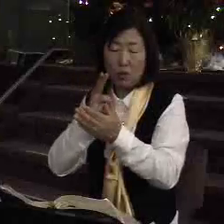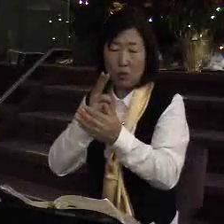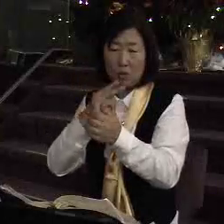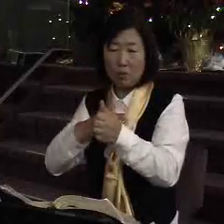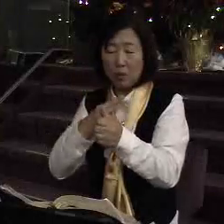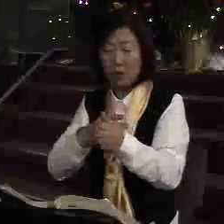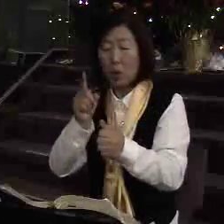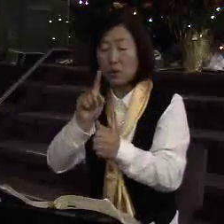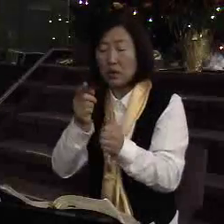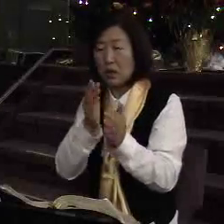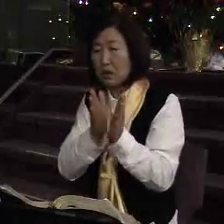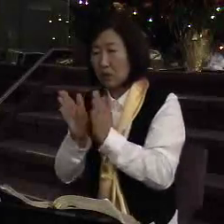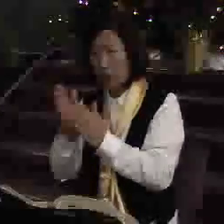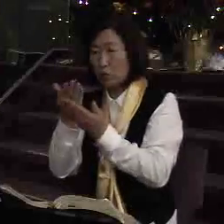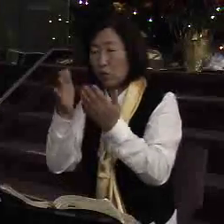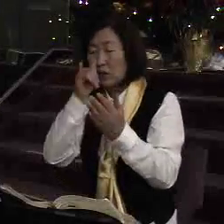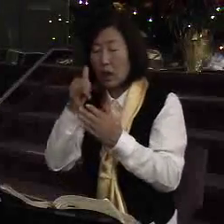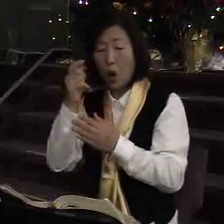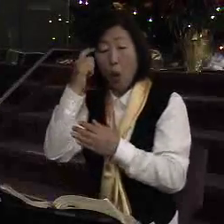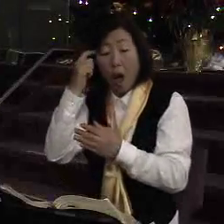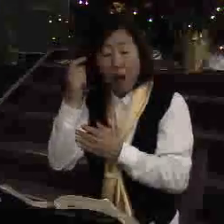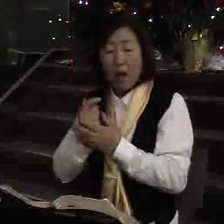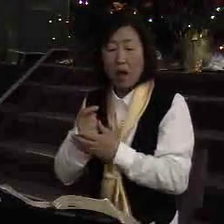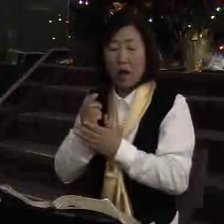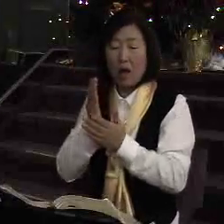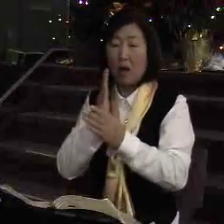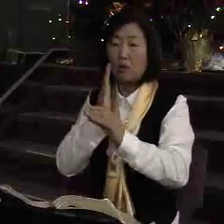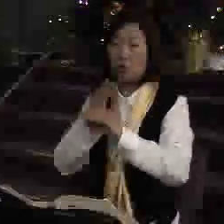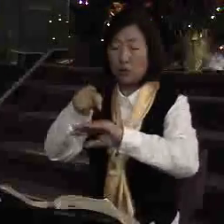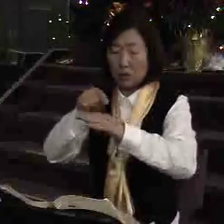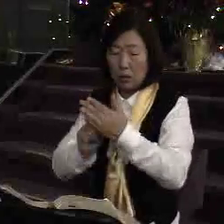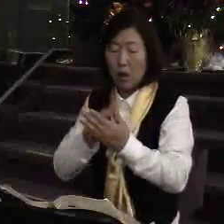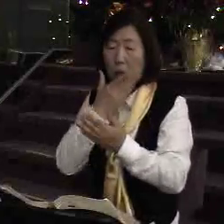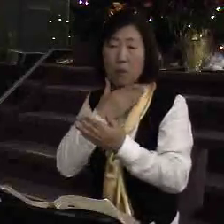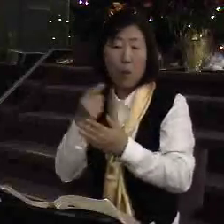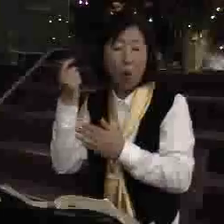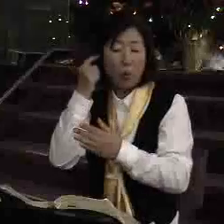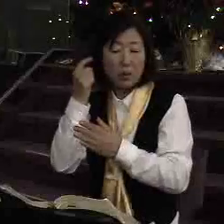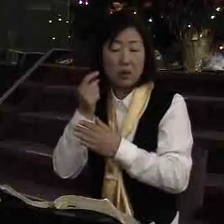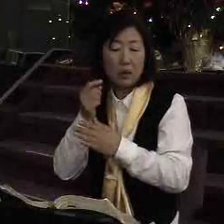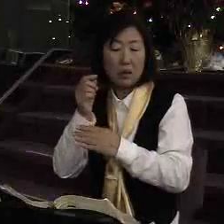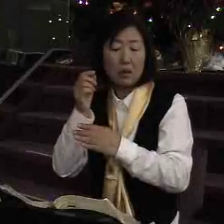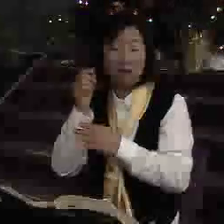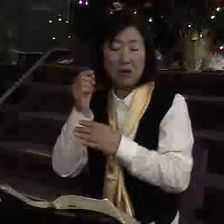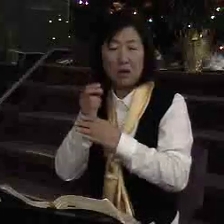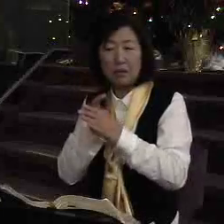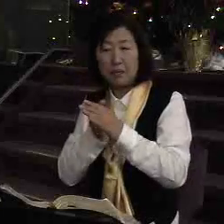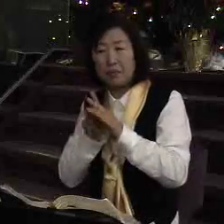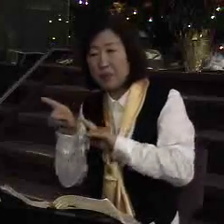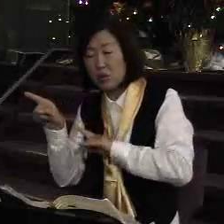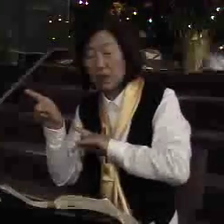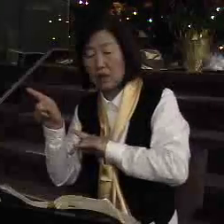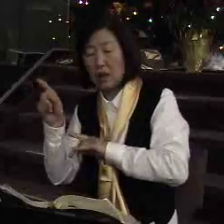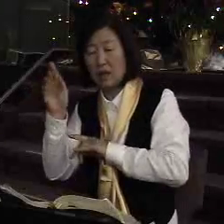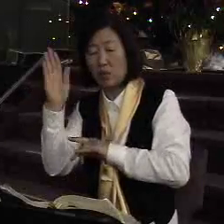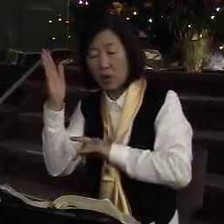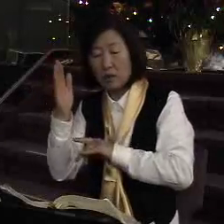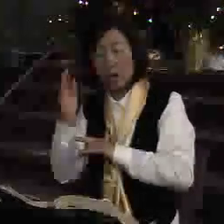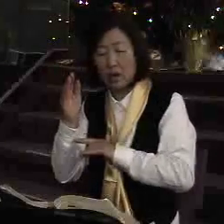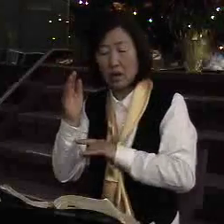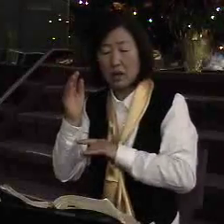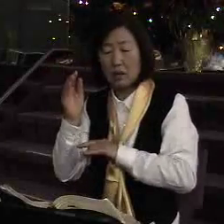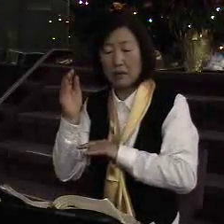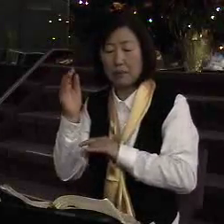해주시고 있는가? 그들이 왜 그 중심적인 복음에서 삐뚤어 빗나가게 되었는가? 이렇게 정리를